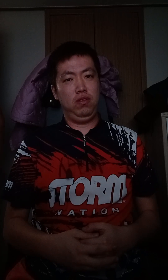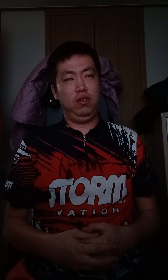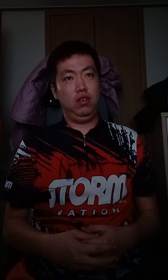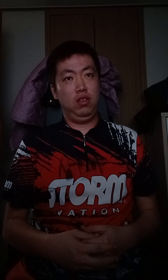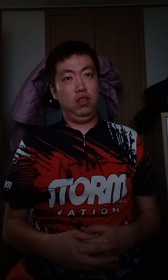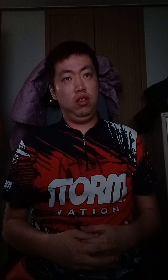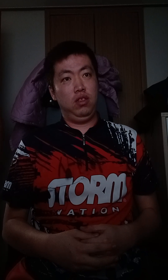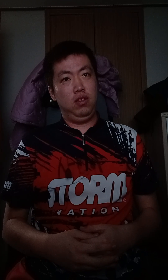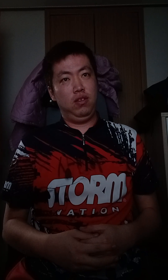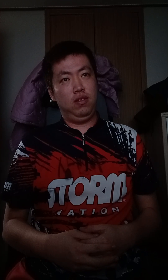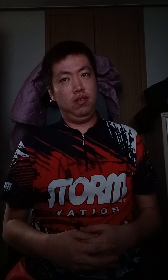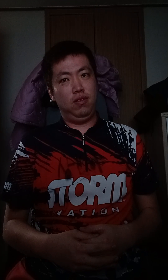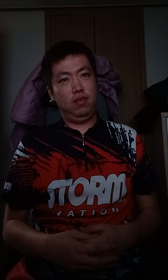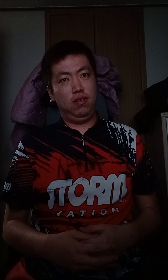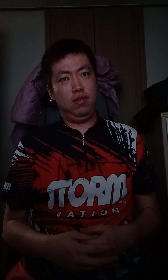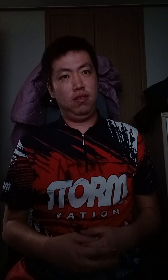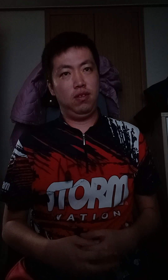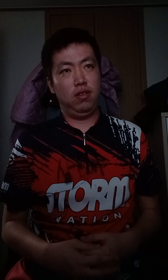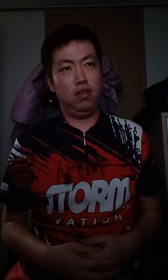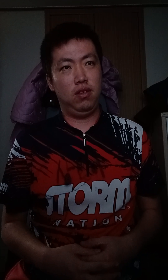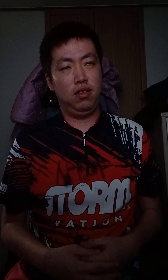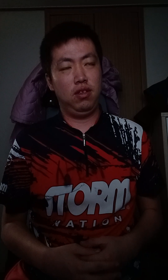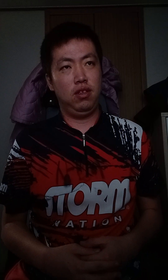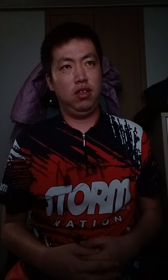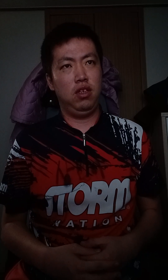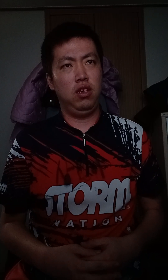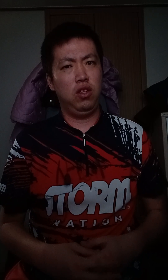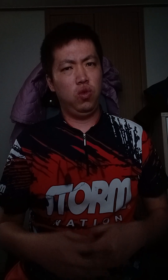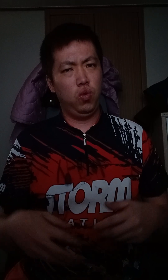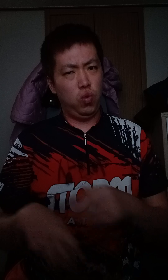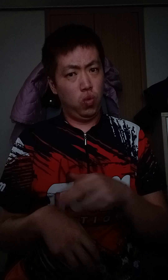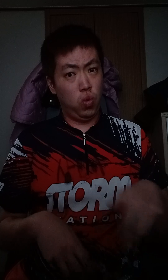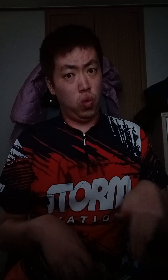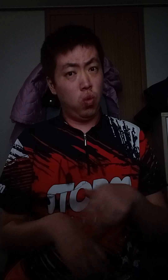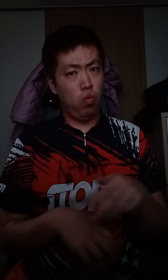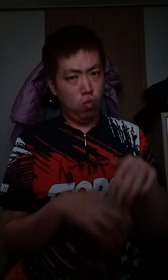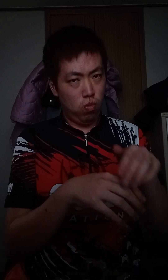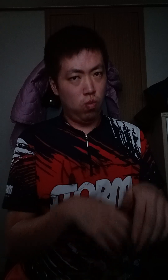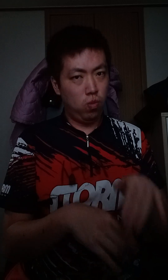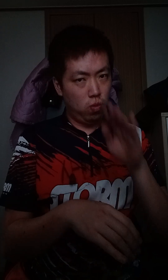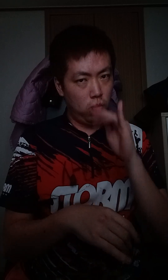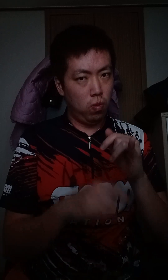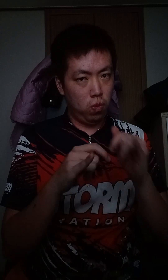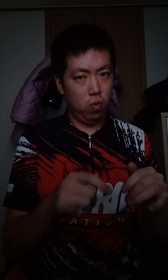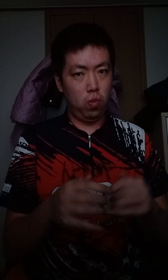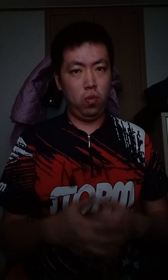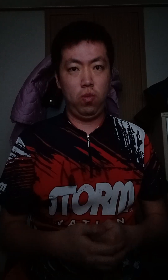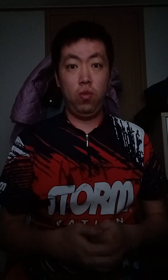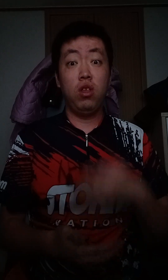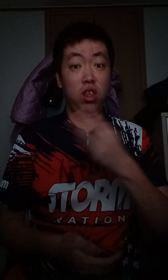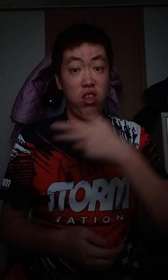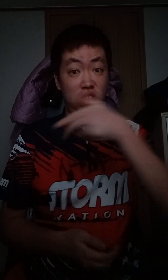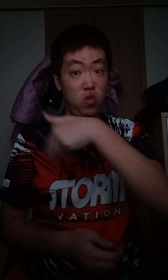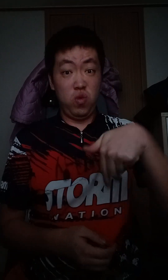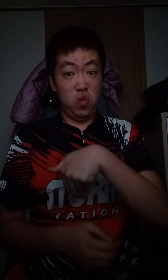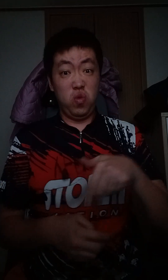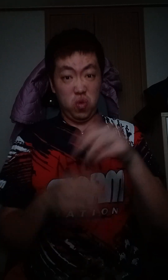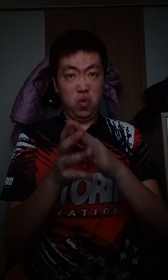그런 거보다. 아 그런가? 근육이 엄청 무거운. 도로가에 화물차가 주차해 있습니다. 잠시 뒤 버스가 속도를 이기지 못한